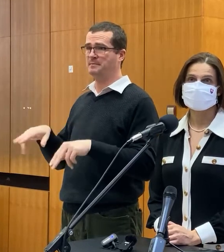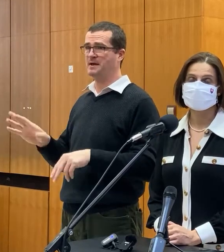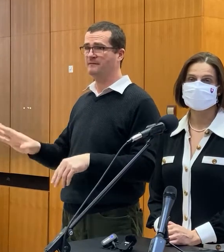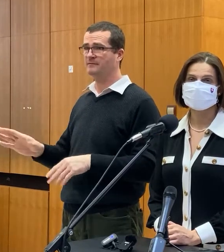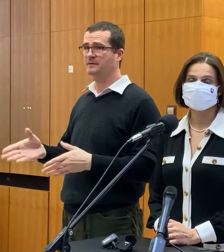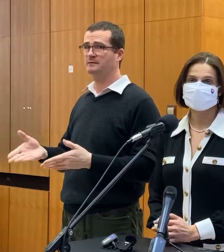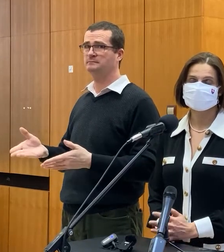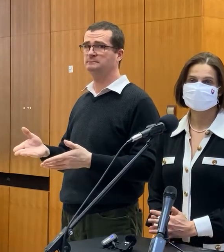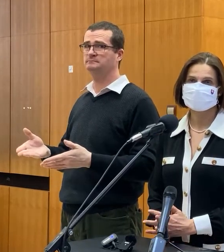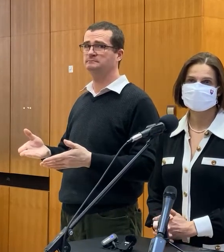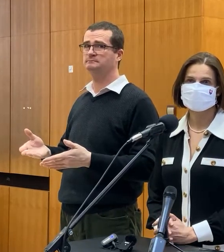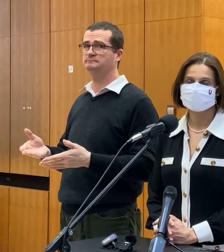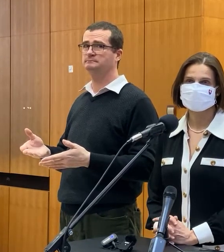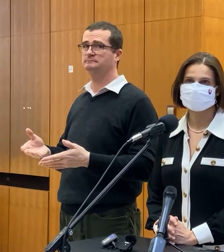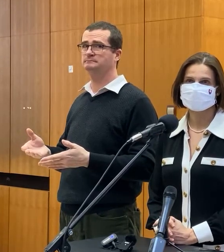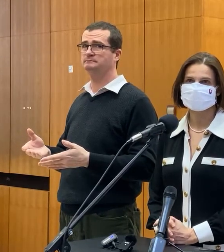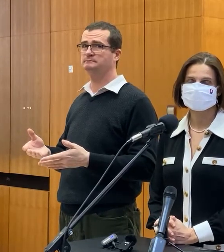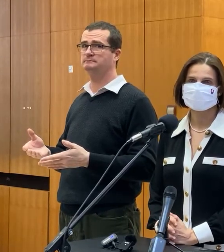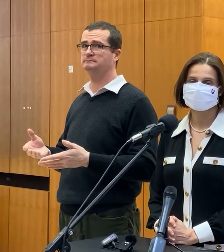Aha.